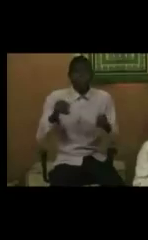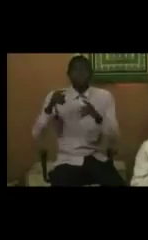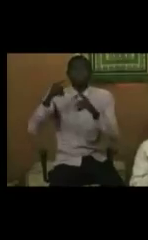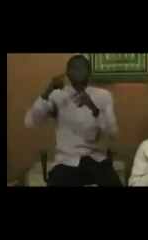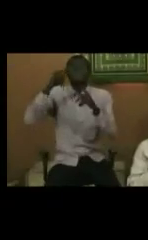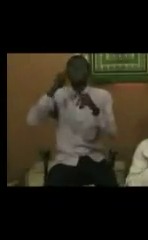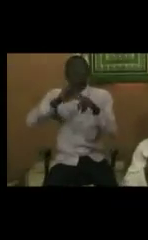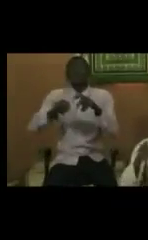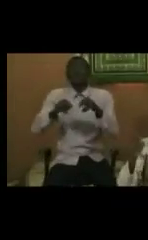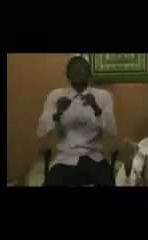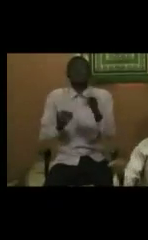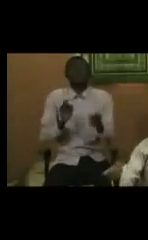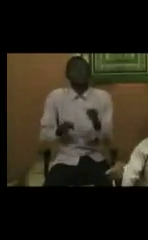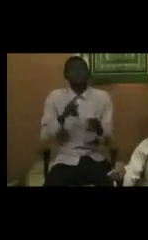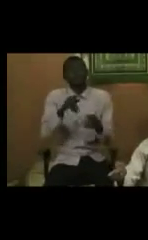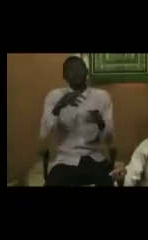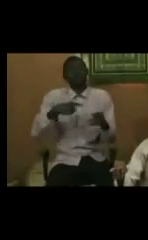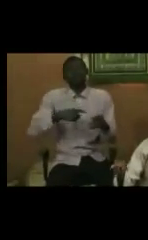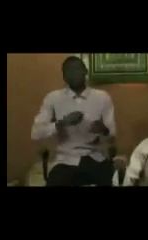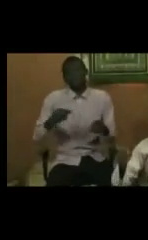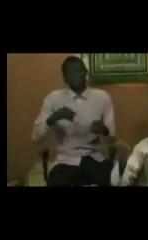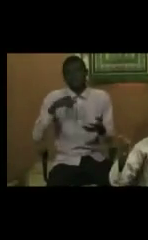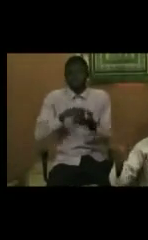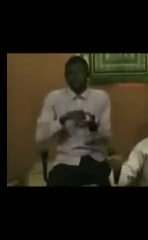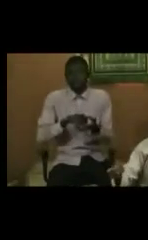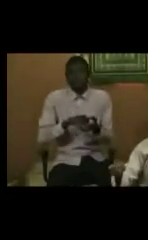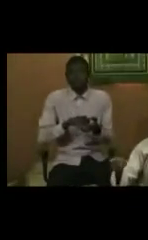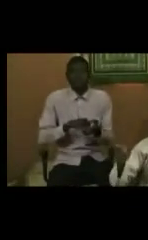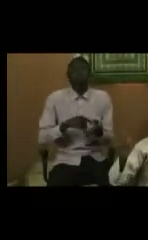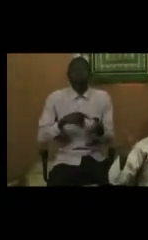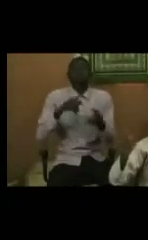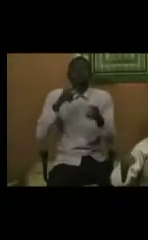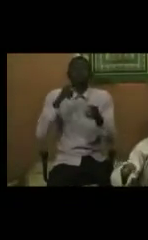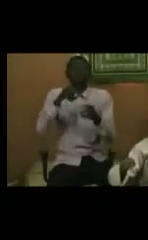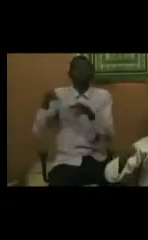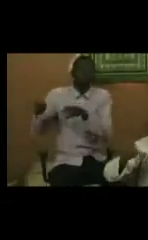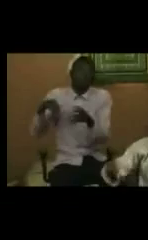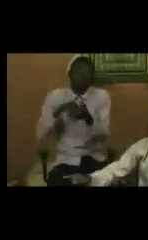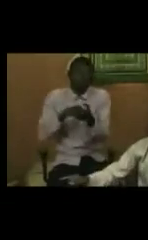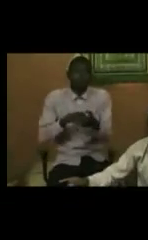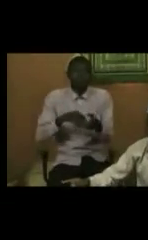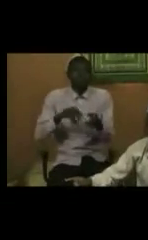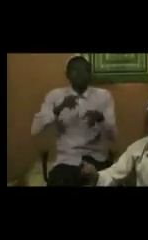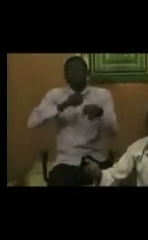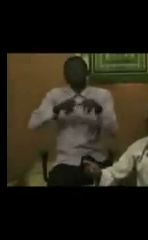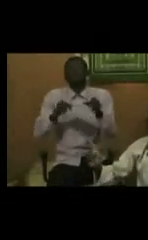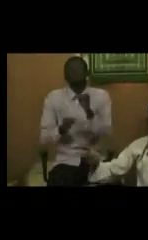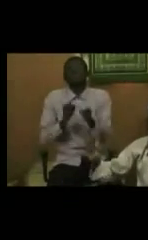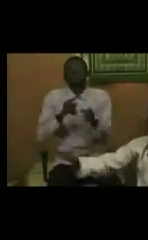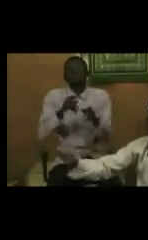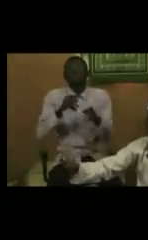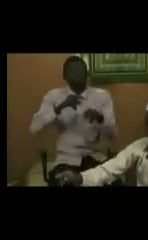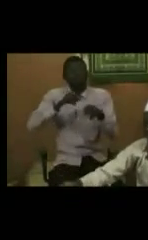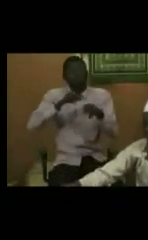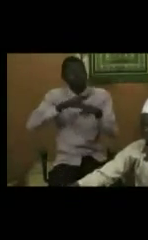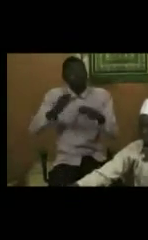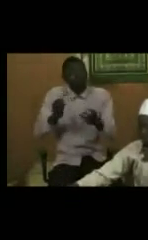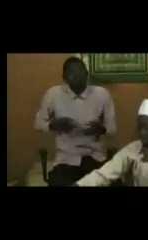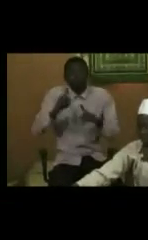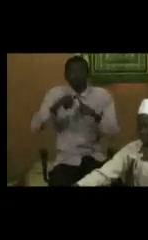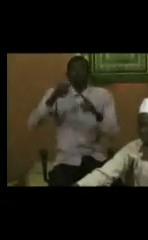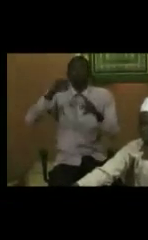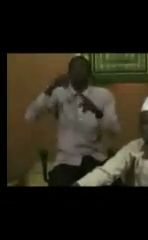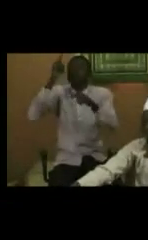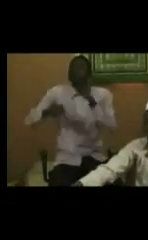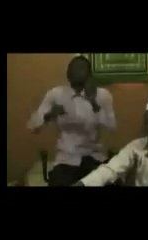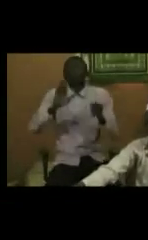pe in khiftum an yaftinakum ladhina kafaru laysa bi shart ke